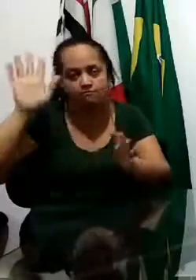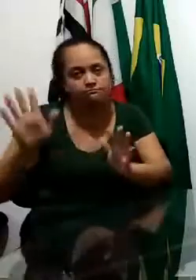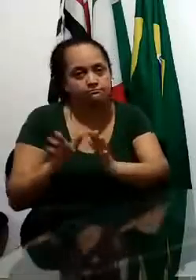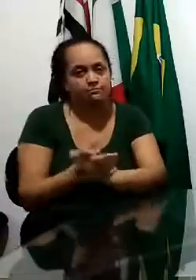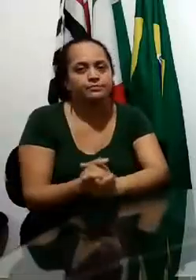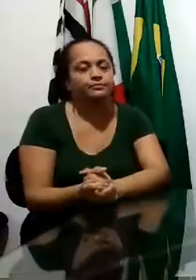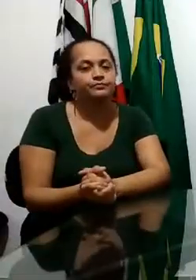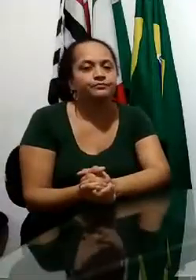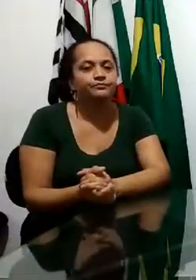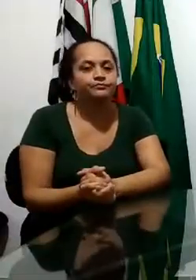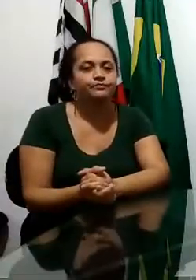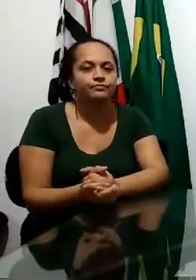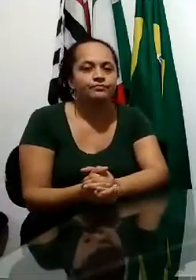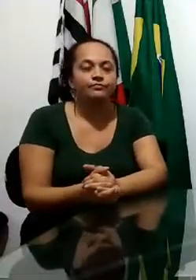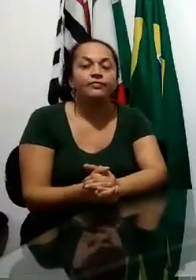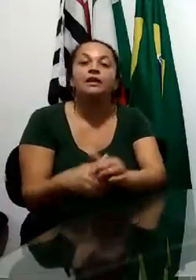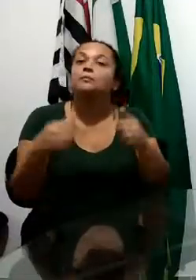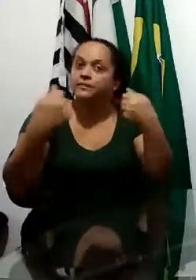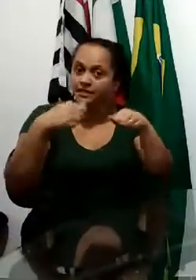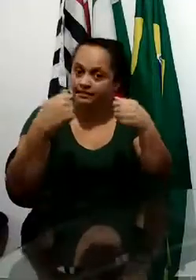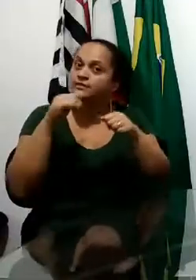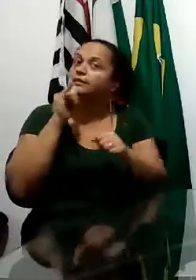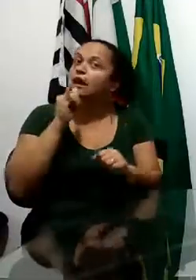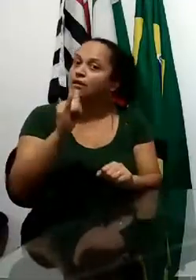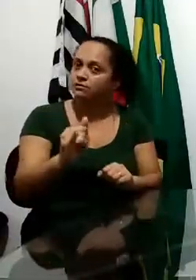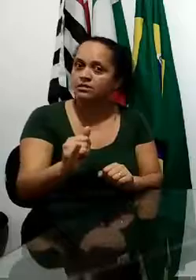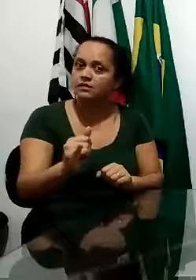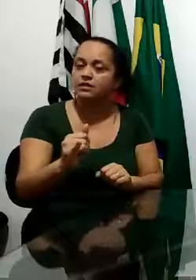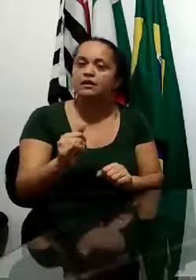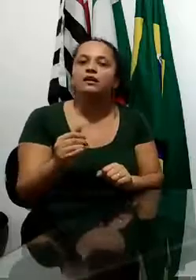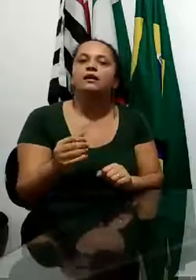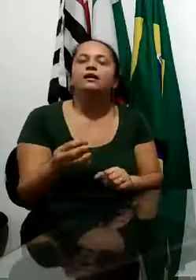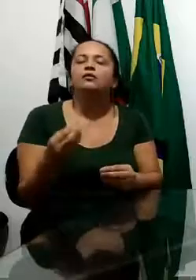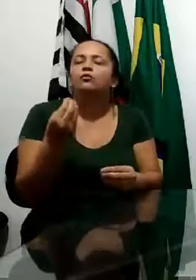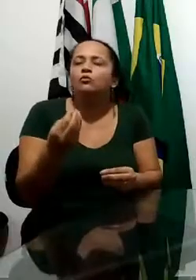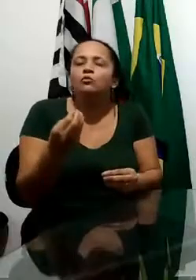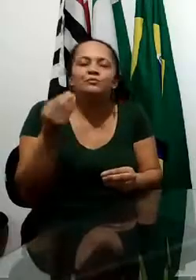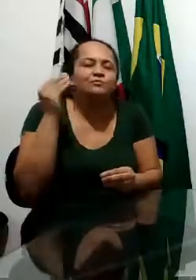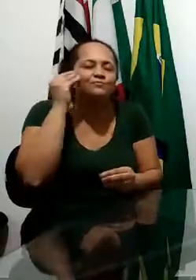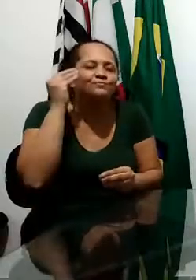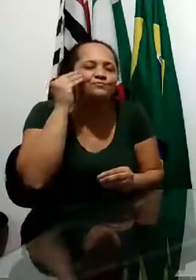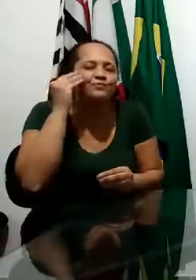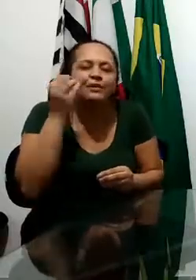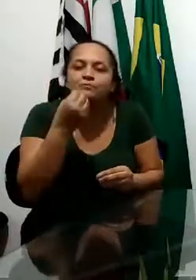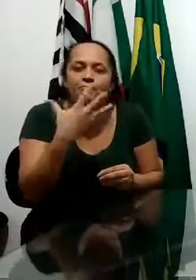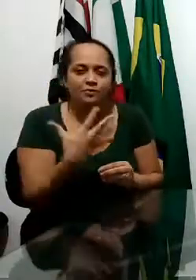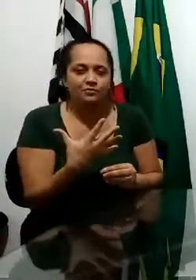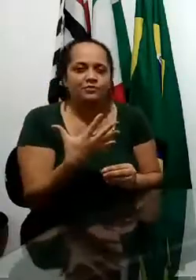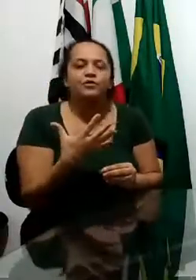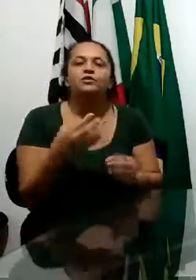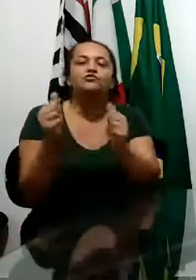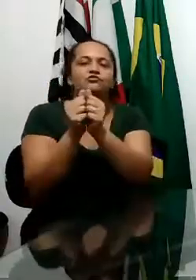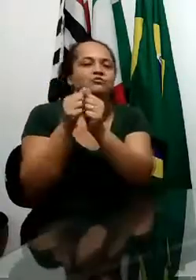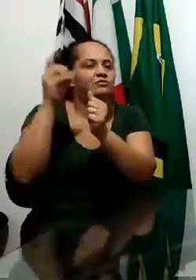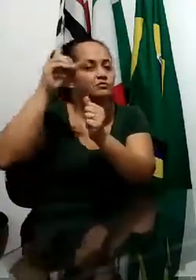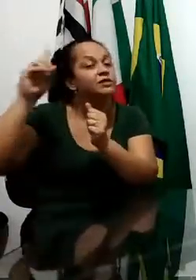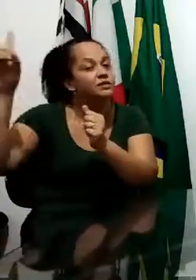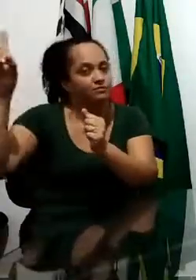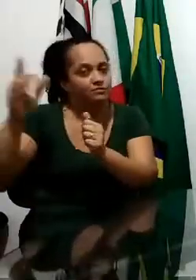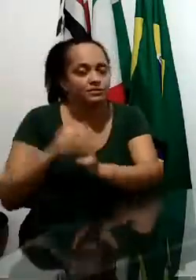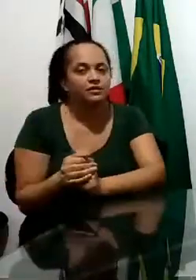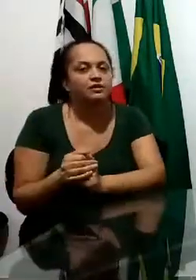pessoas. E a gente falar da nossa experiência de redenção e de salvação. E isso faz toda a diferença.